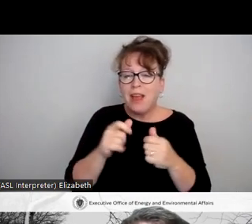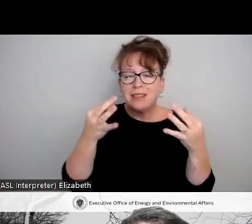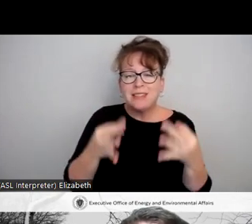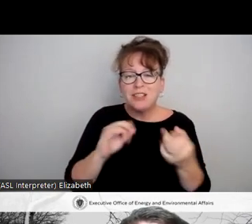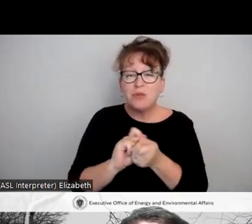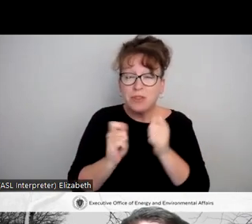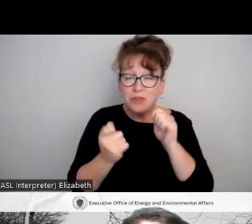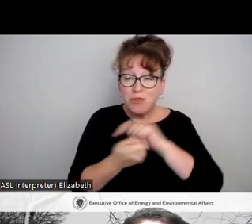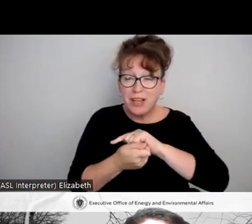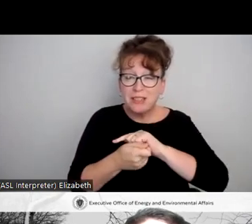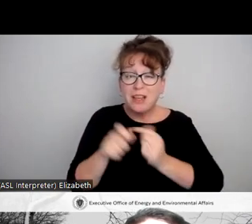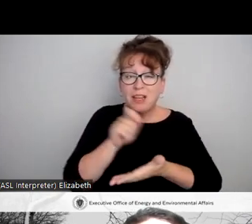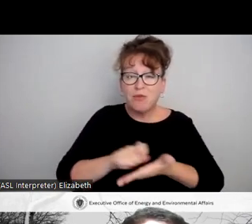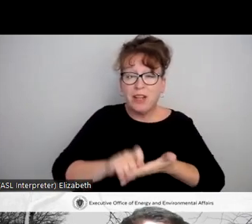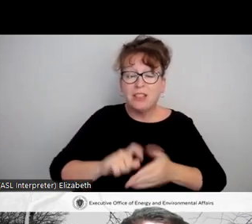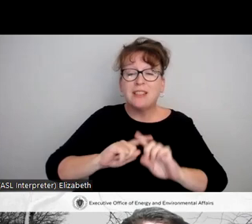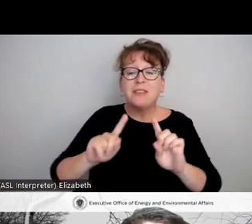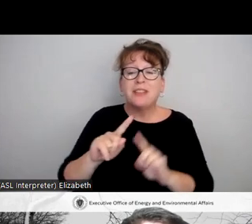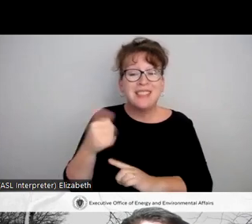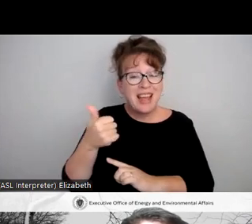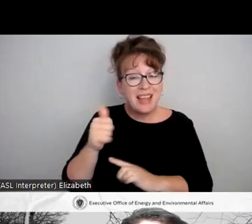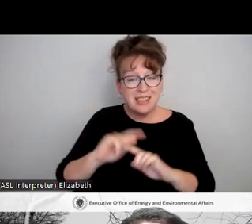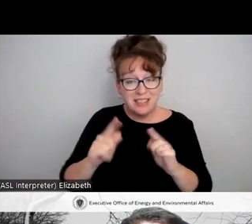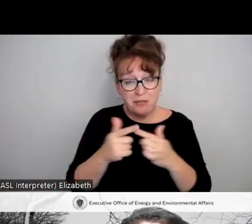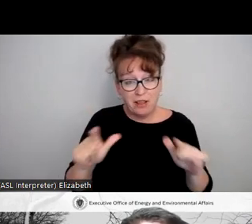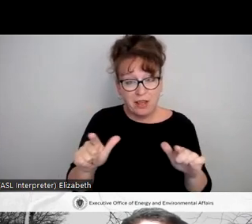nosotros eh tradujimos